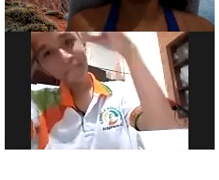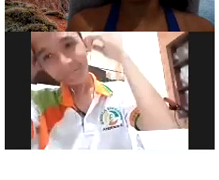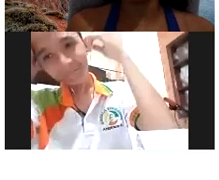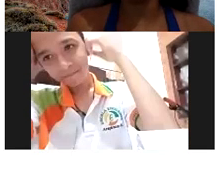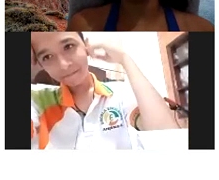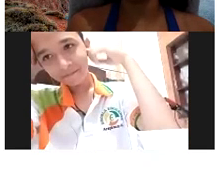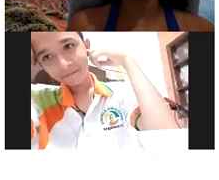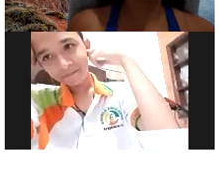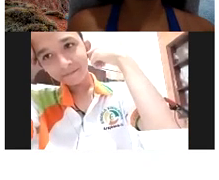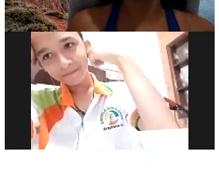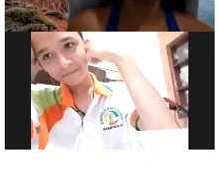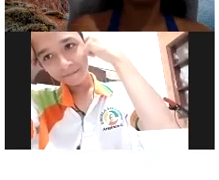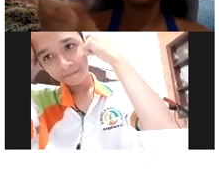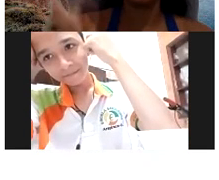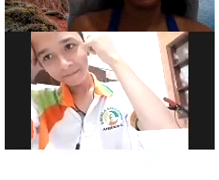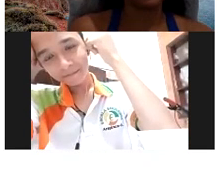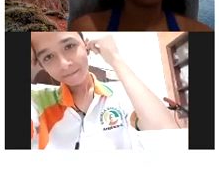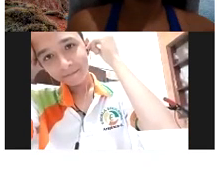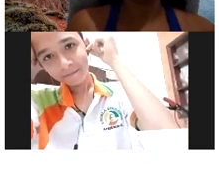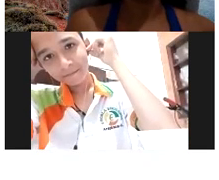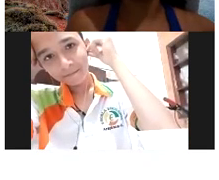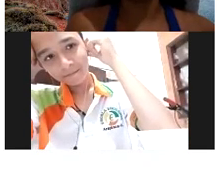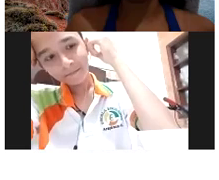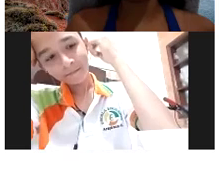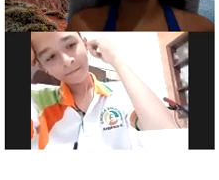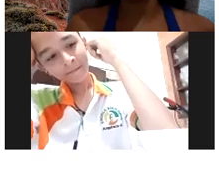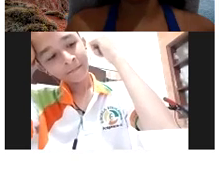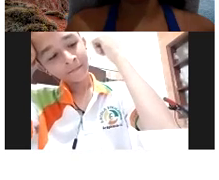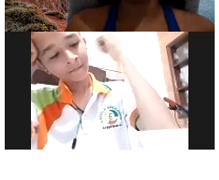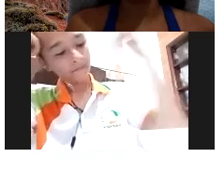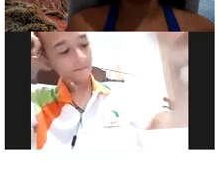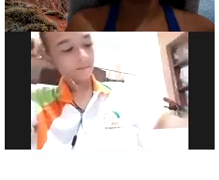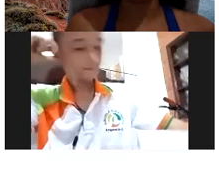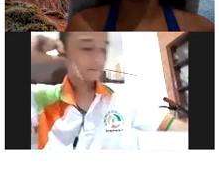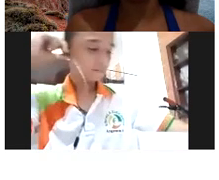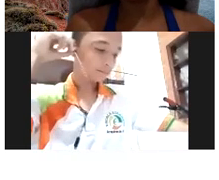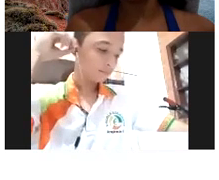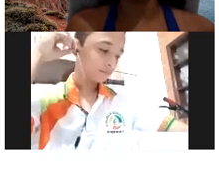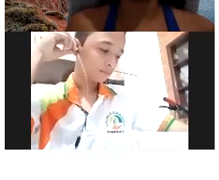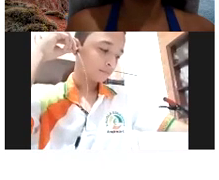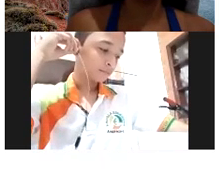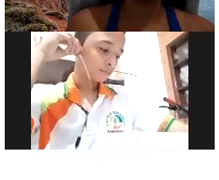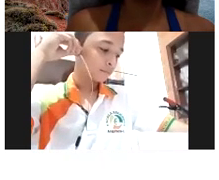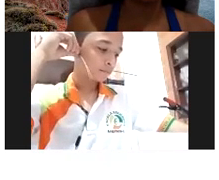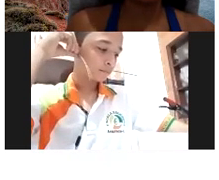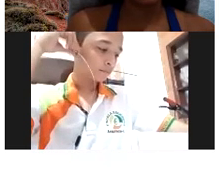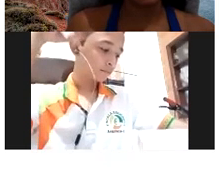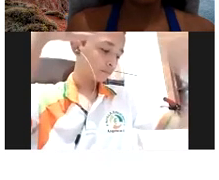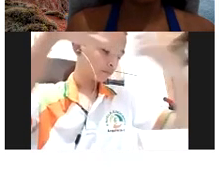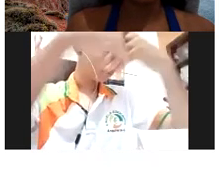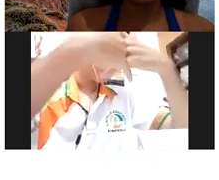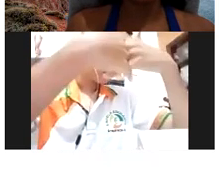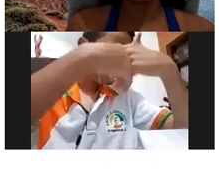que analogia terrível né mas deu para entender então n a c l e a genial três como